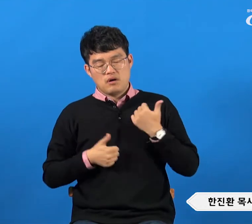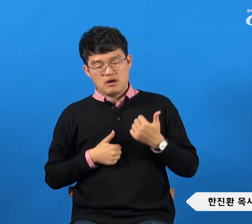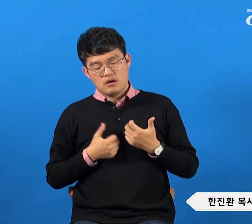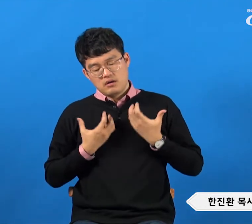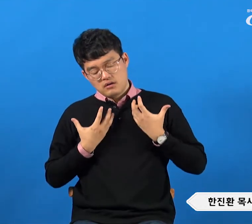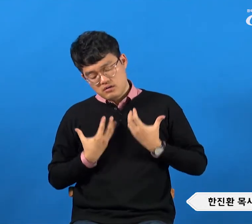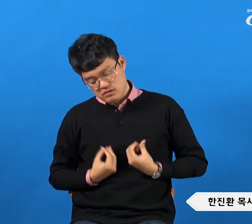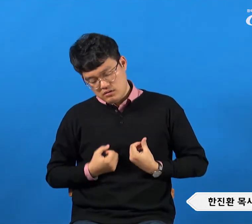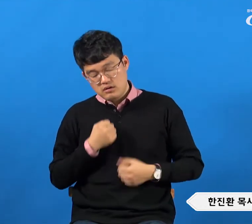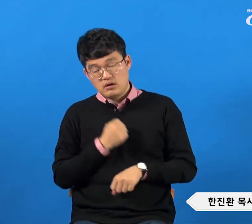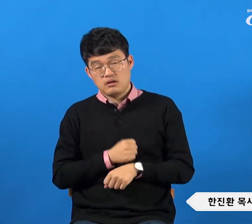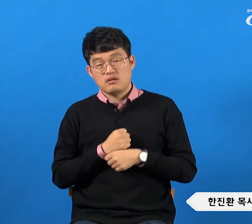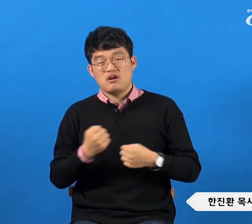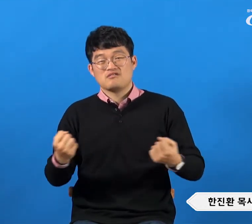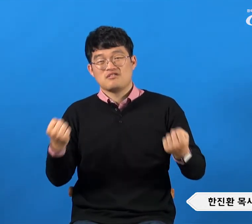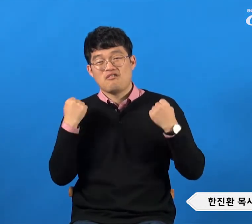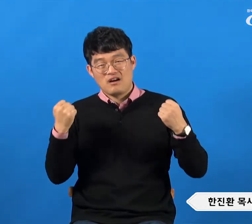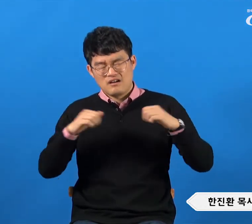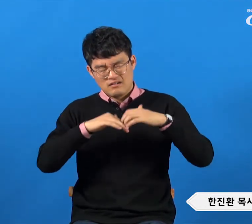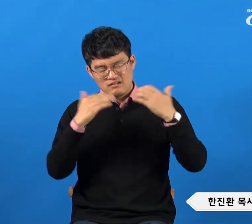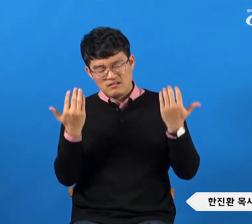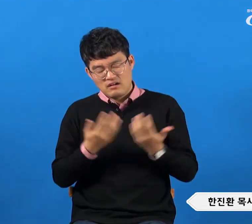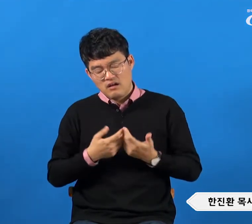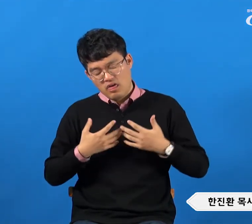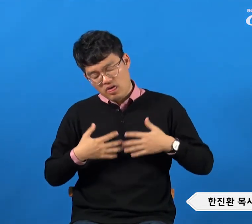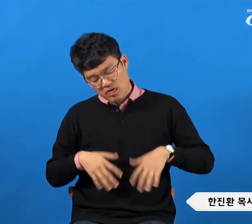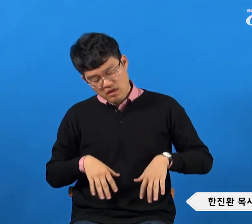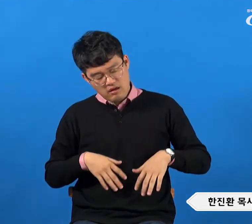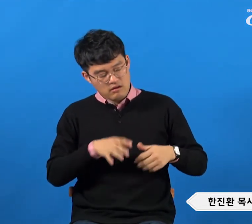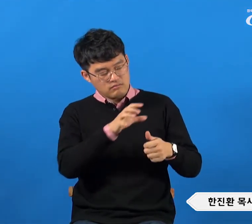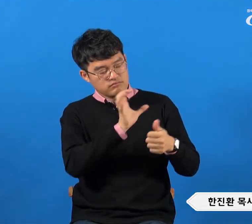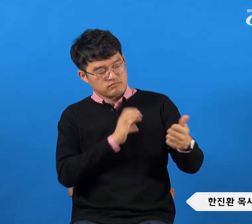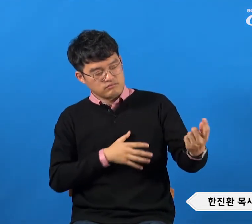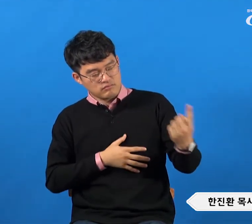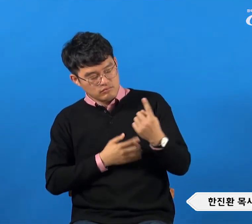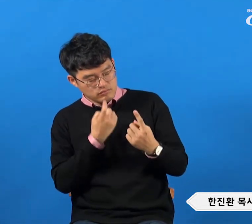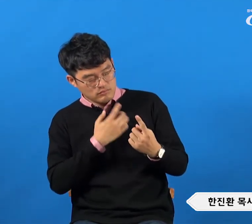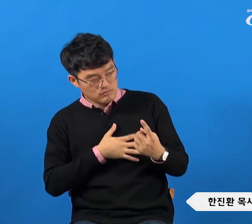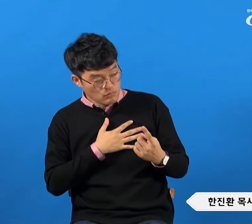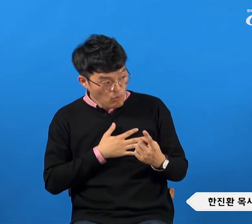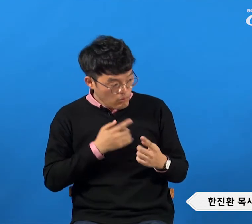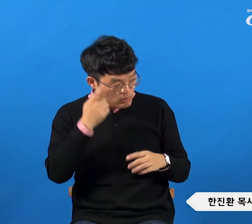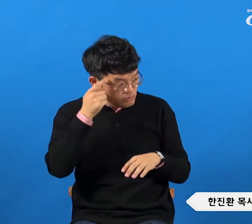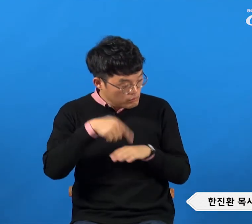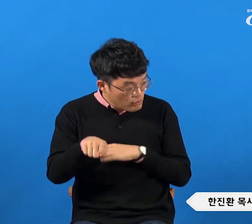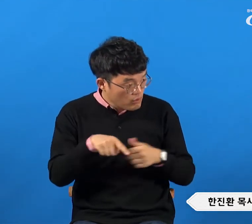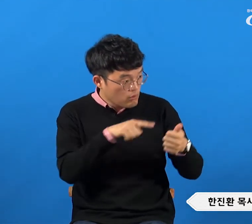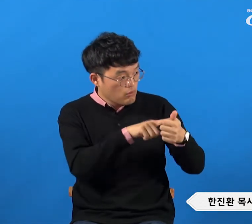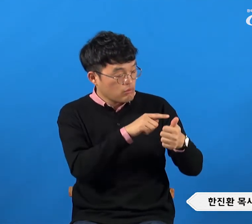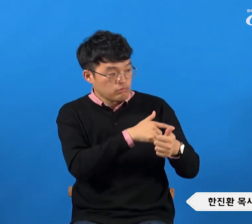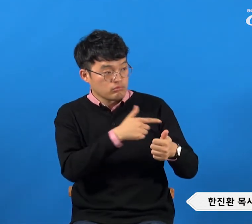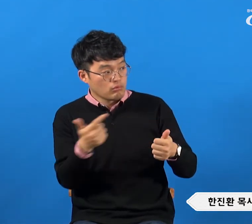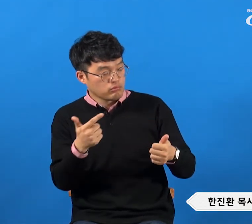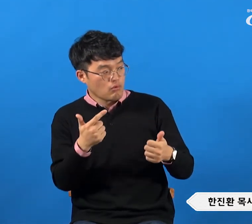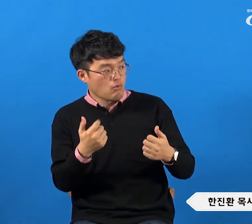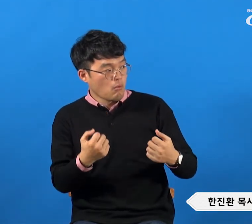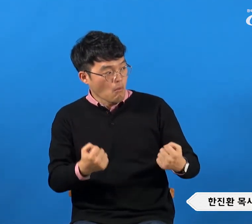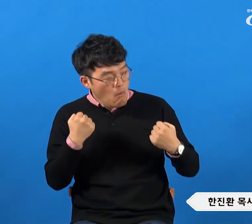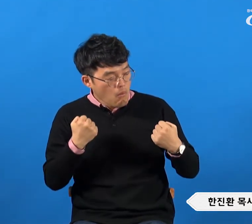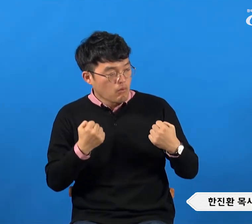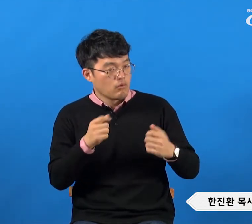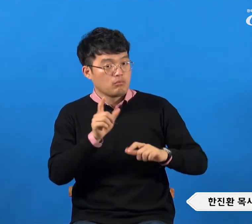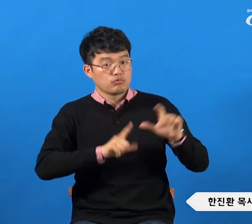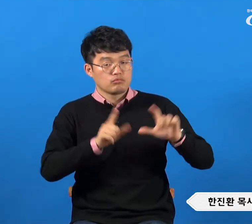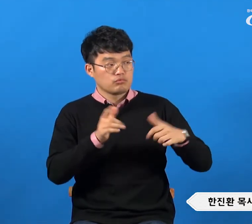속에서 건강을 다 잃어버린 줄 알았습니다. 그런데 뜻밖에도 만델라는 너무나도 씩씩하고